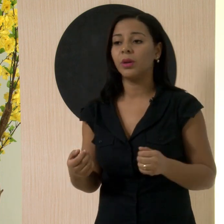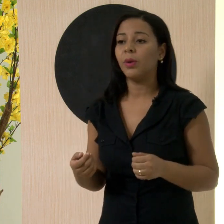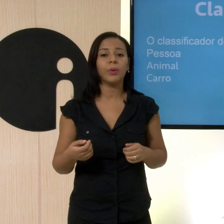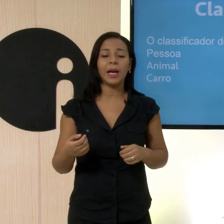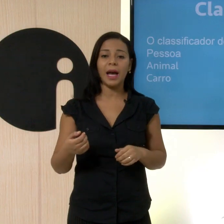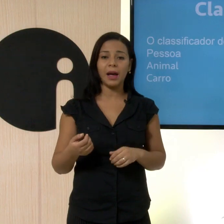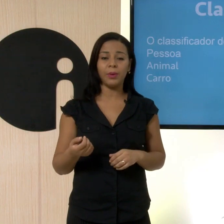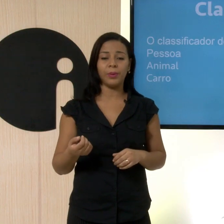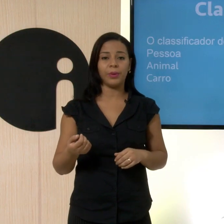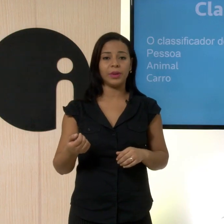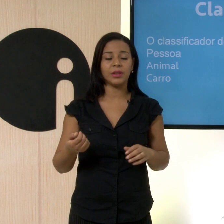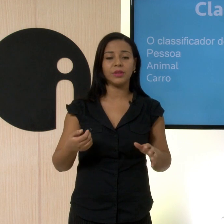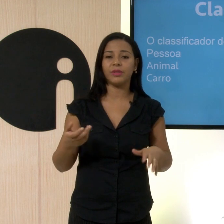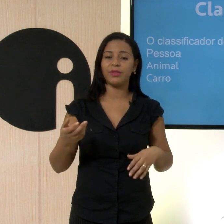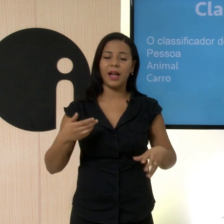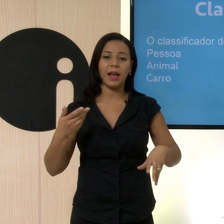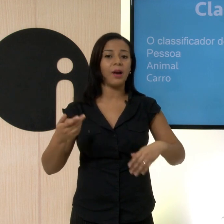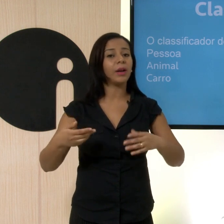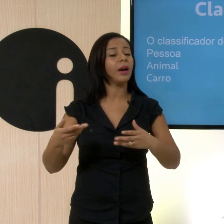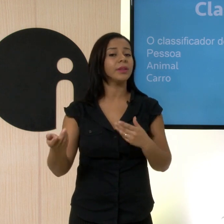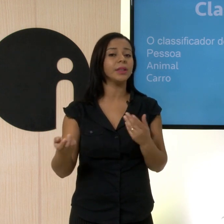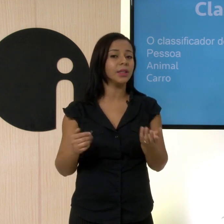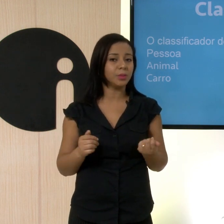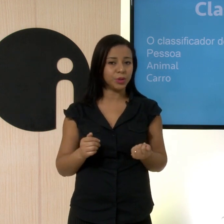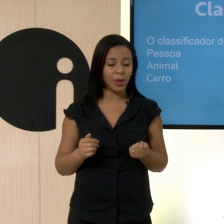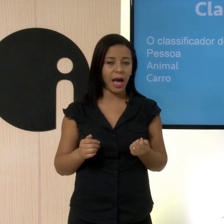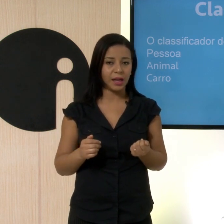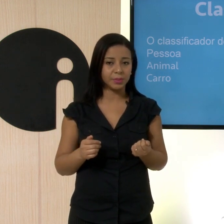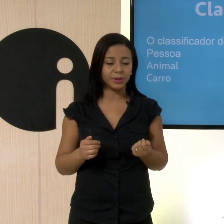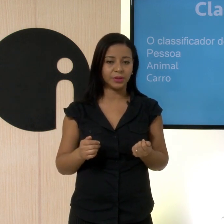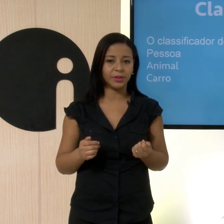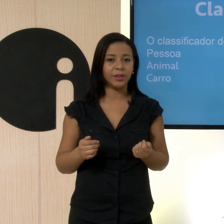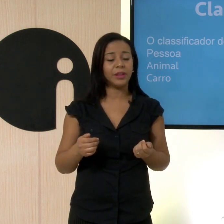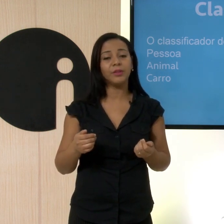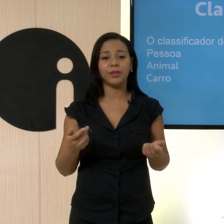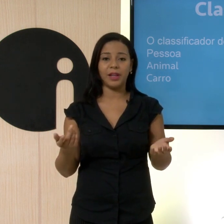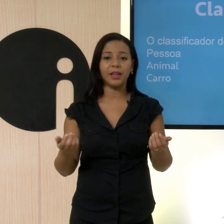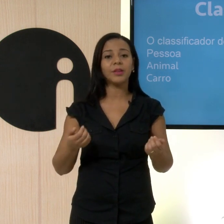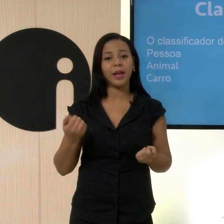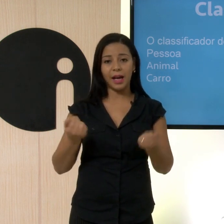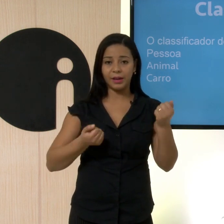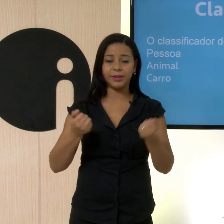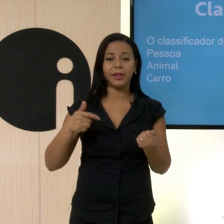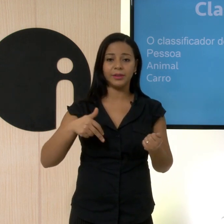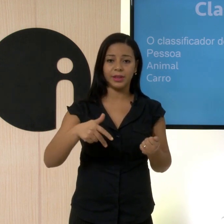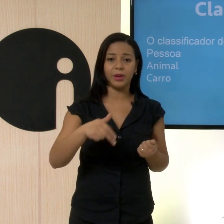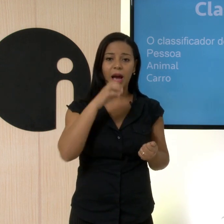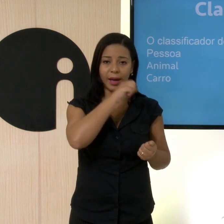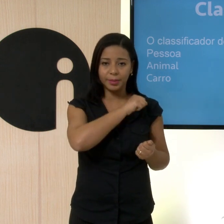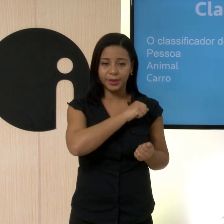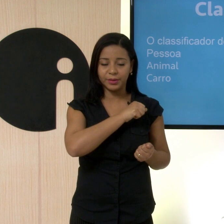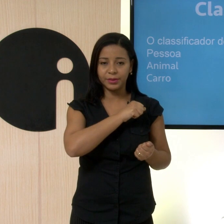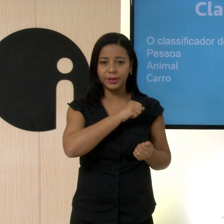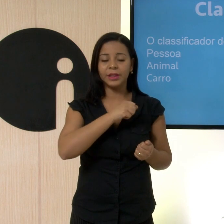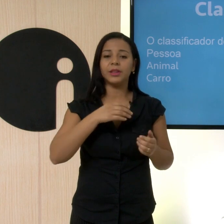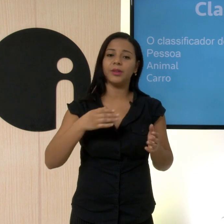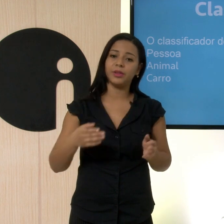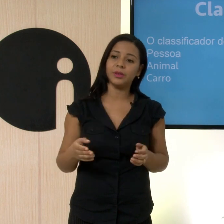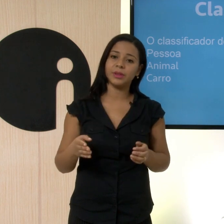O carro, se eu falar, o carro está andando muito rápido. Não vou falar que o carro está andando rápido. Então, eu vou usar